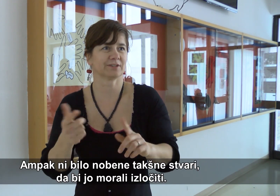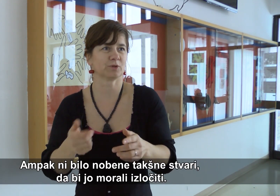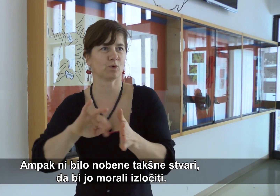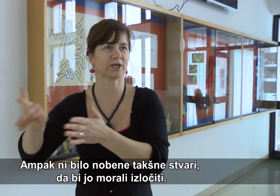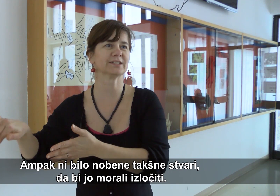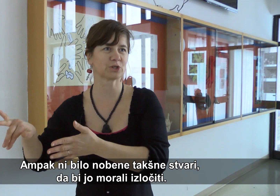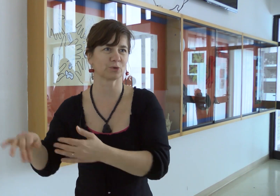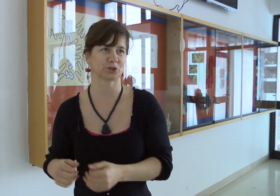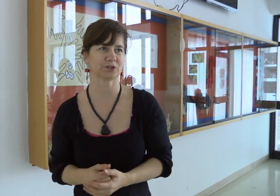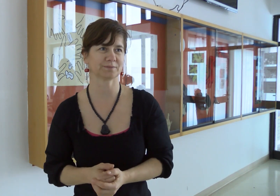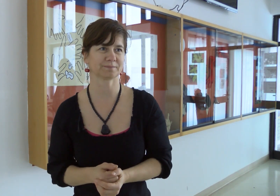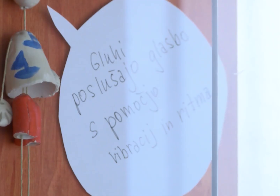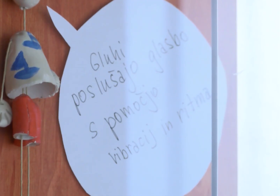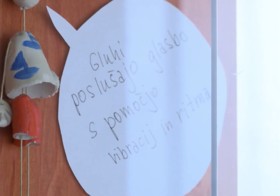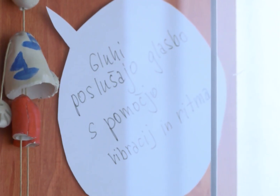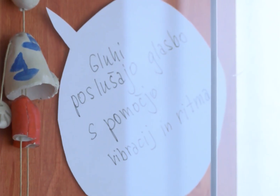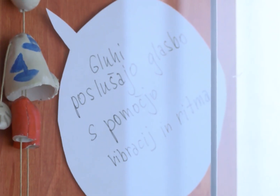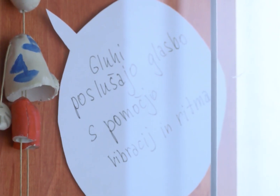bi jo morali izločiti.